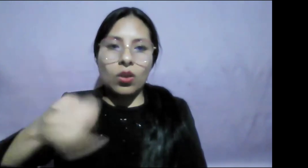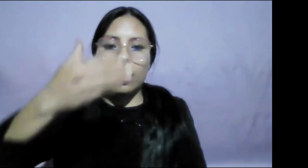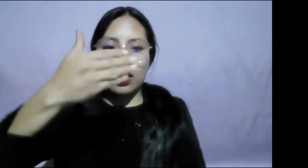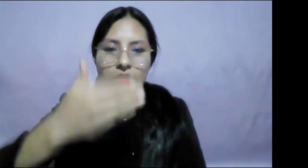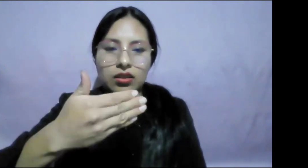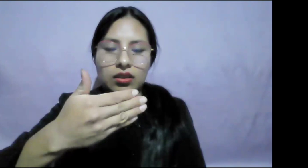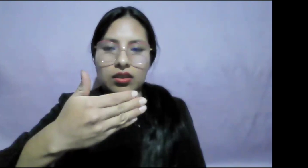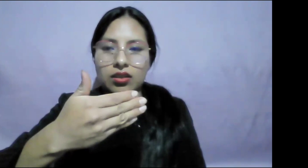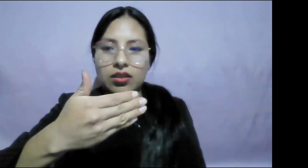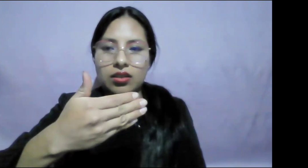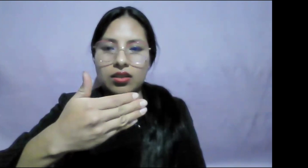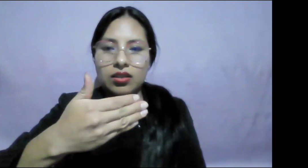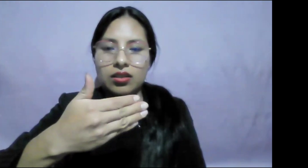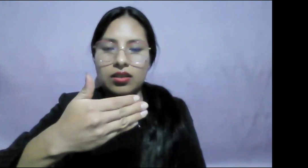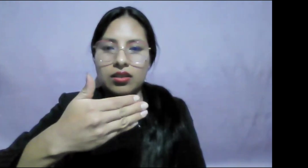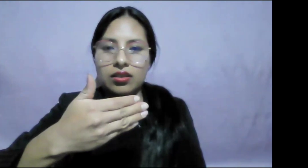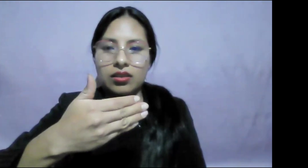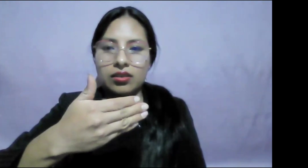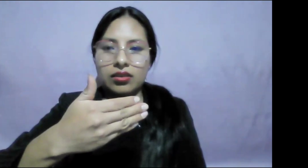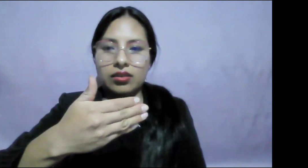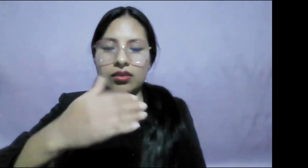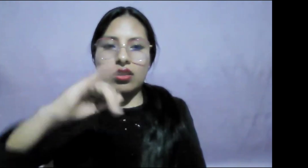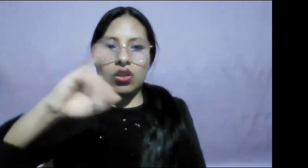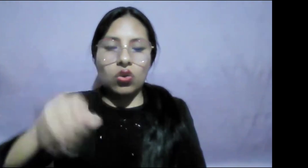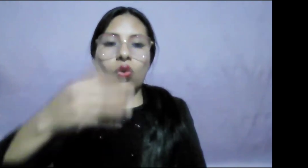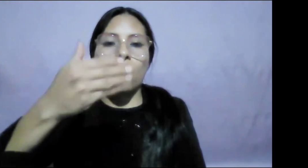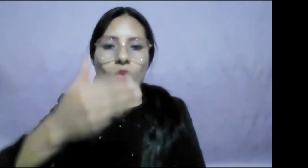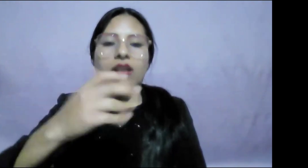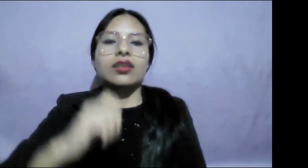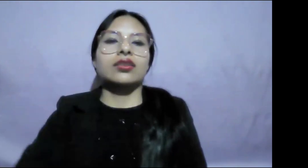Sí mi querido Roberto dónde estás Roberto que no te